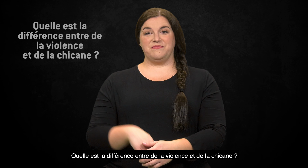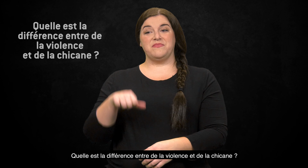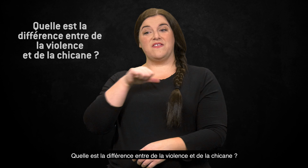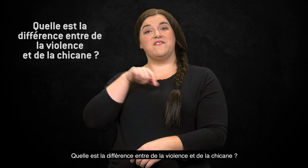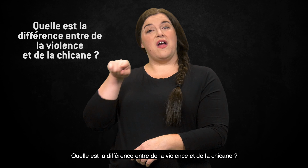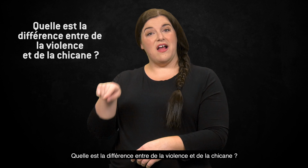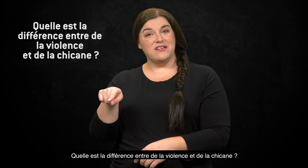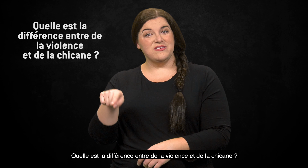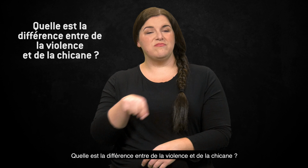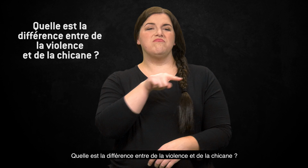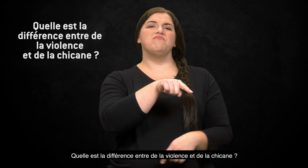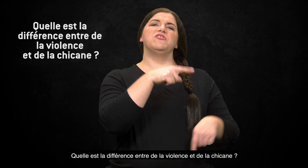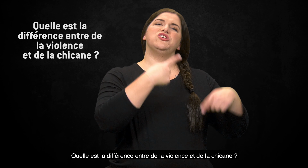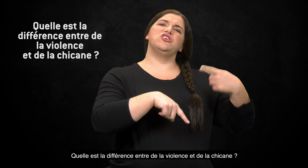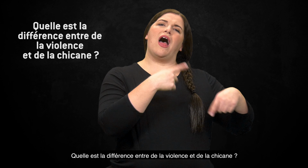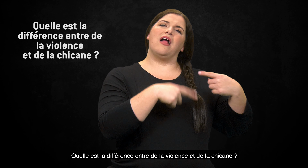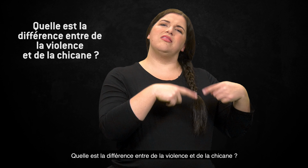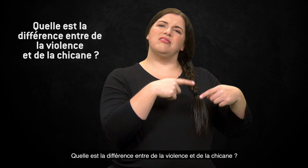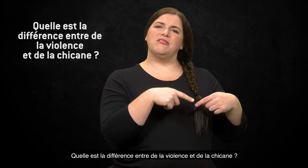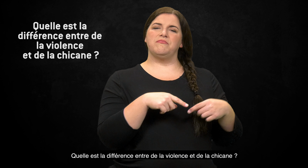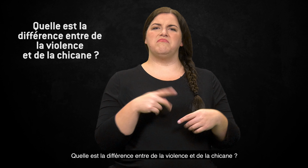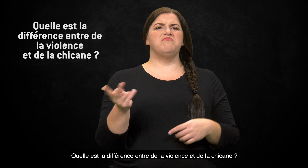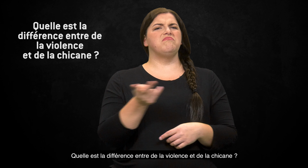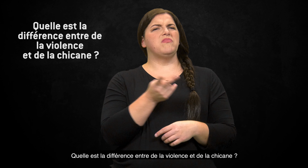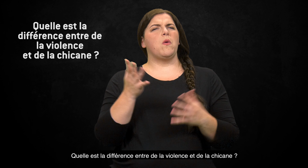Quelle est la différence entre de la violence et de la chicane?